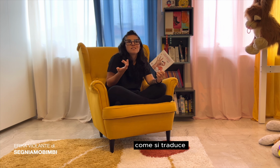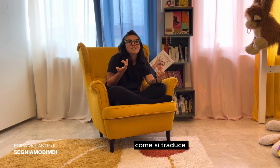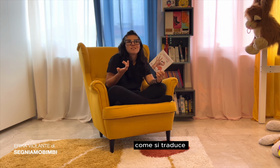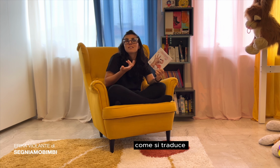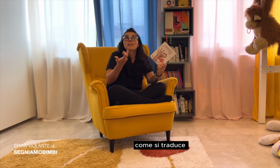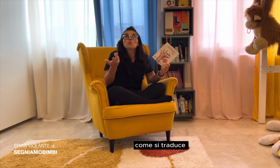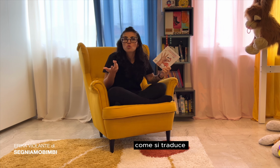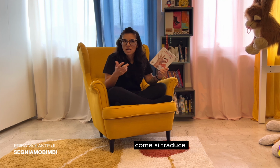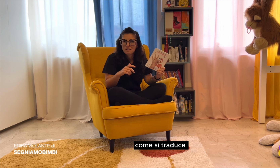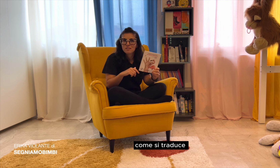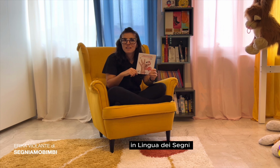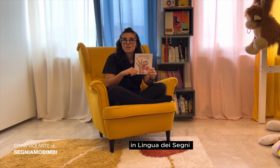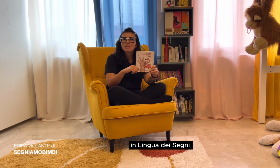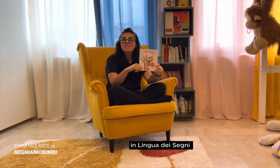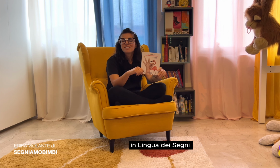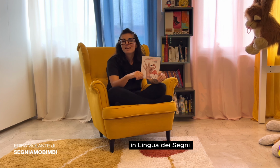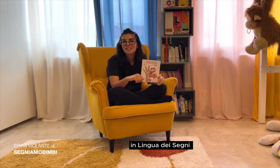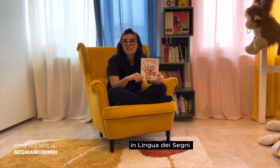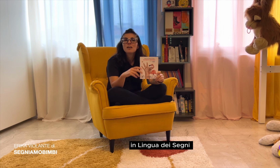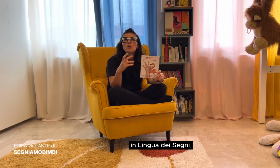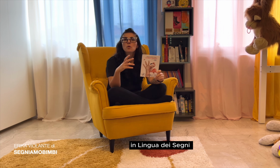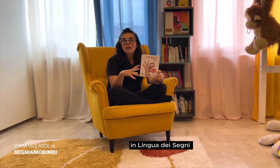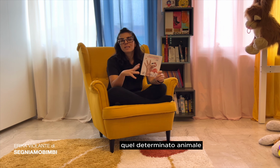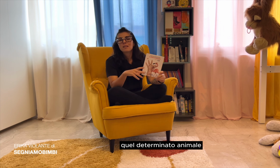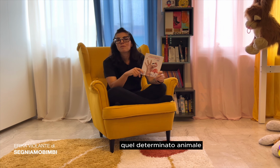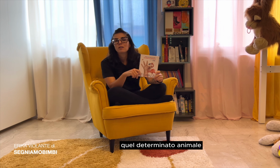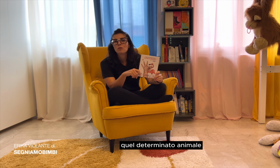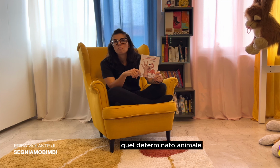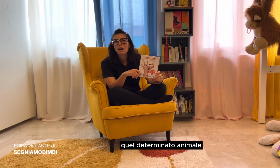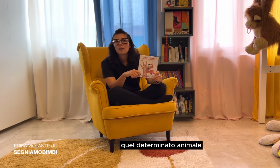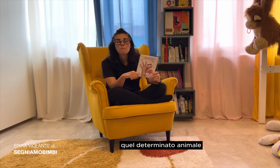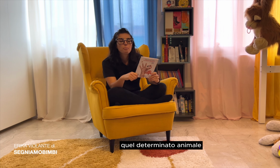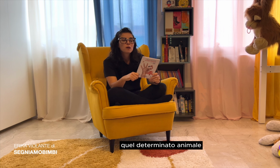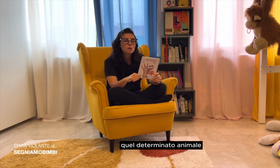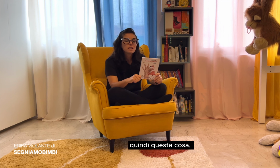si traduce in lingua dei segni quel determinato animale. Quindi